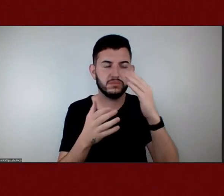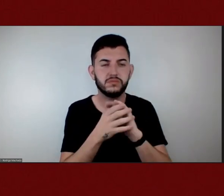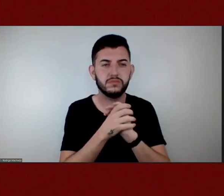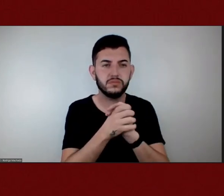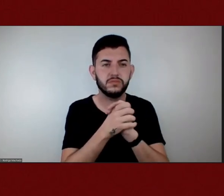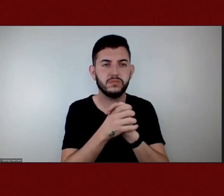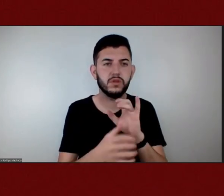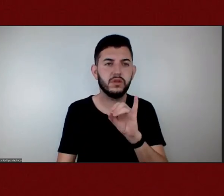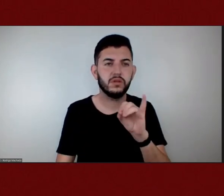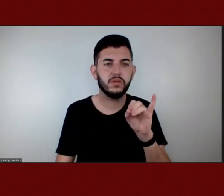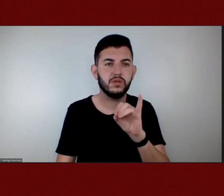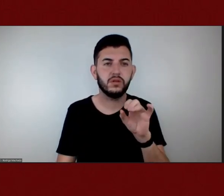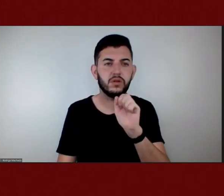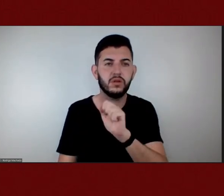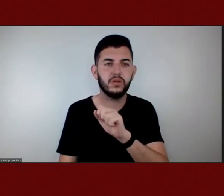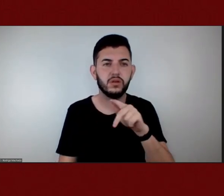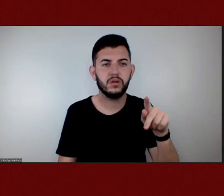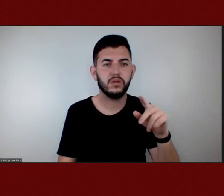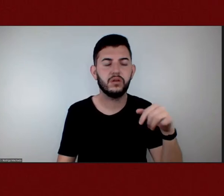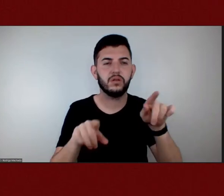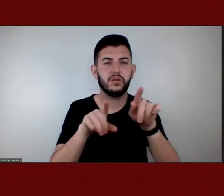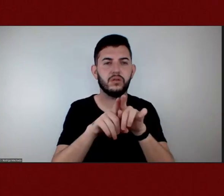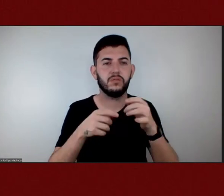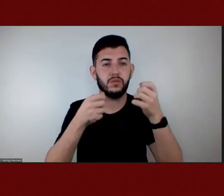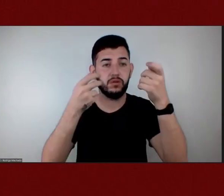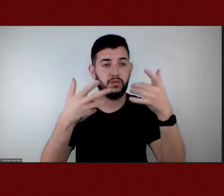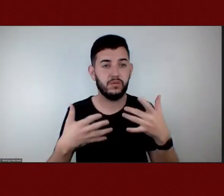de assinalar que a minha reflexão